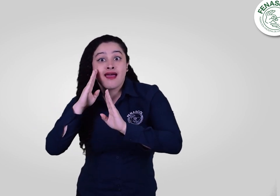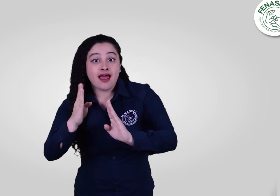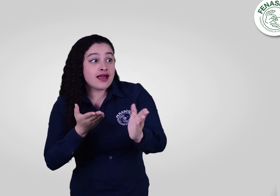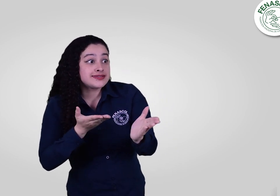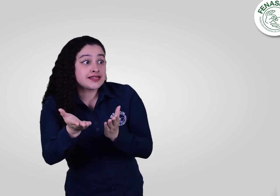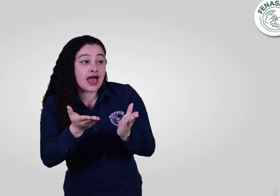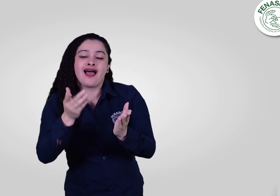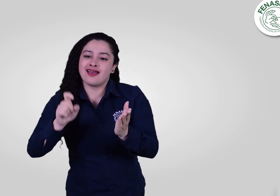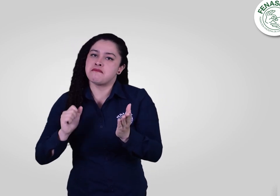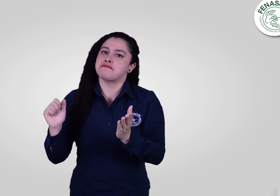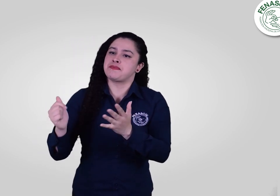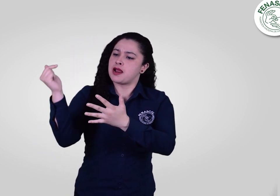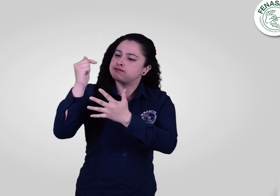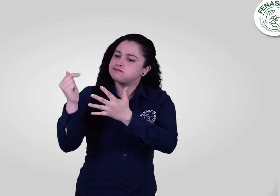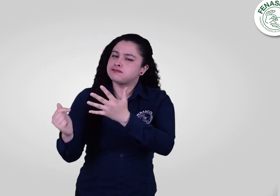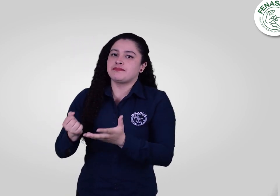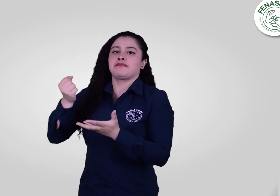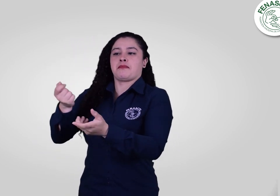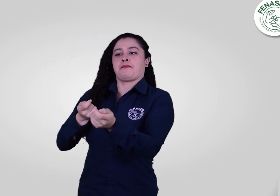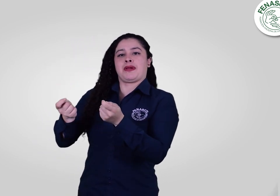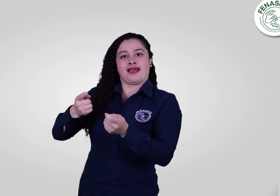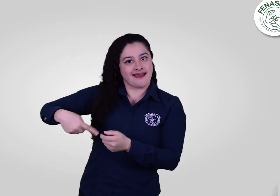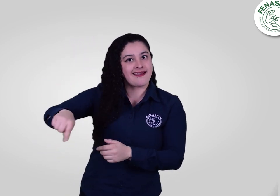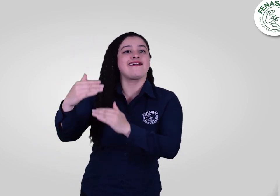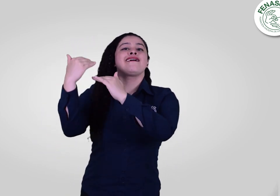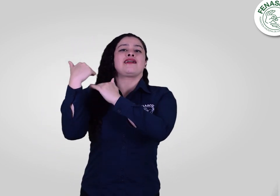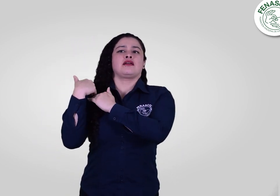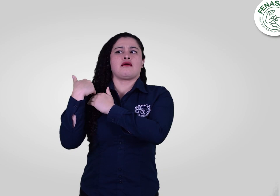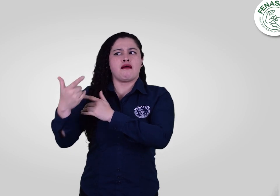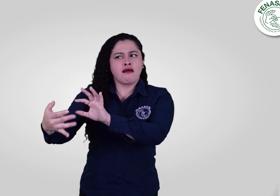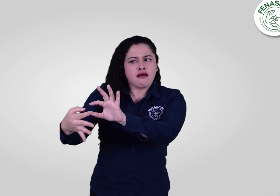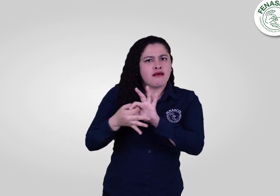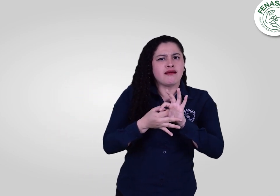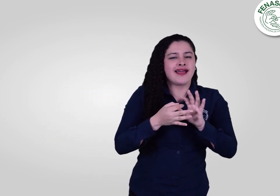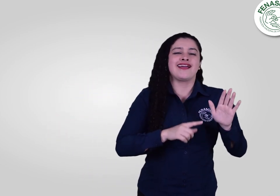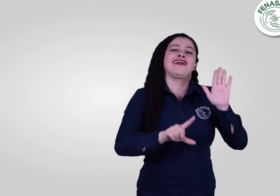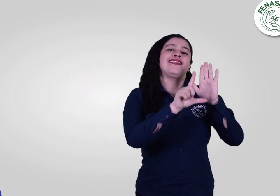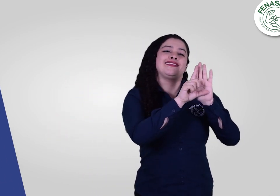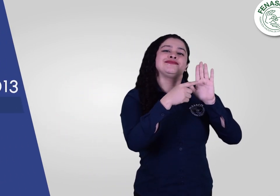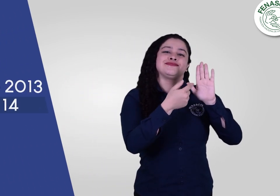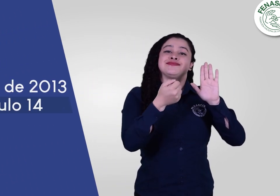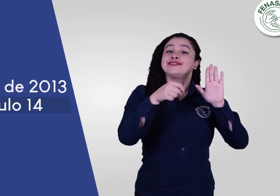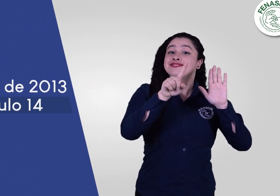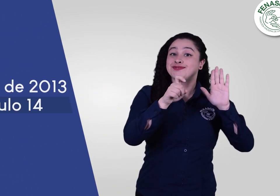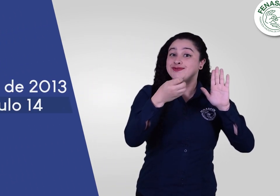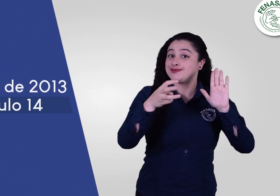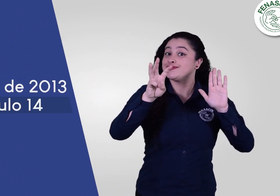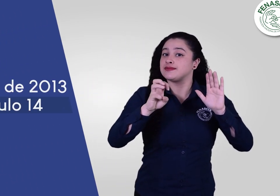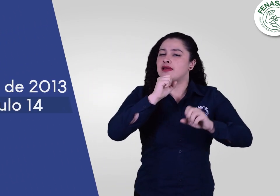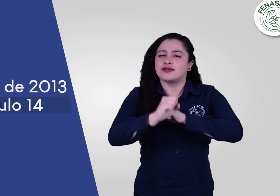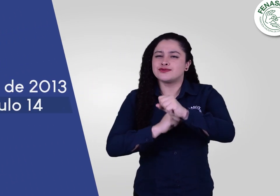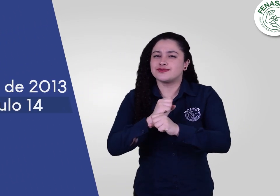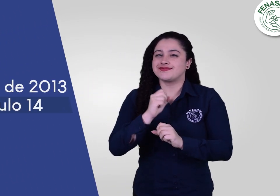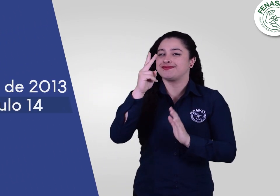requerimientos de los Servicios que presta lo anterior en cumplimiento de lo establecido en el artículo 14